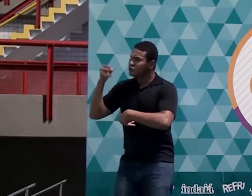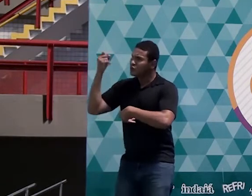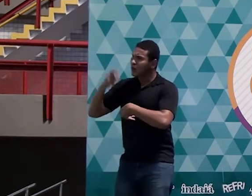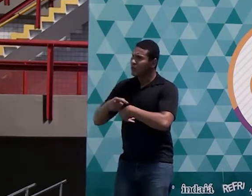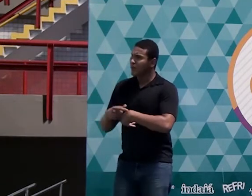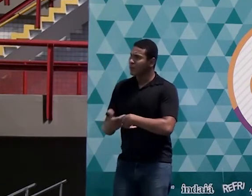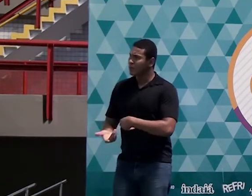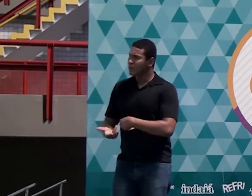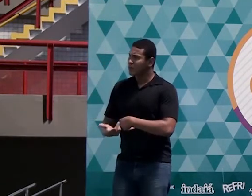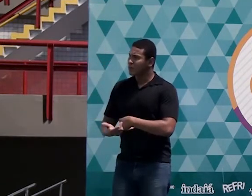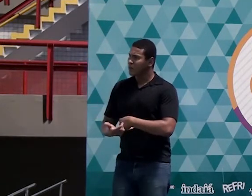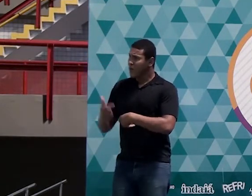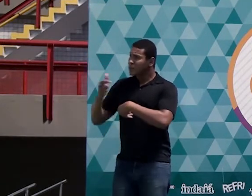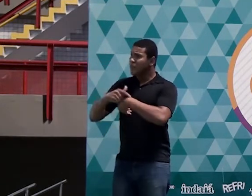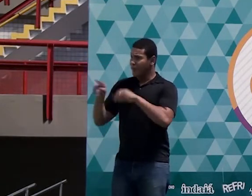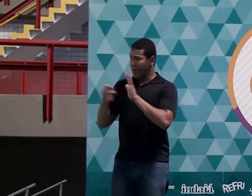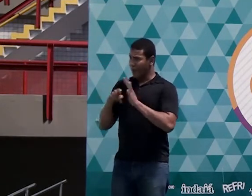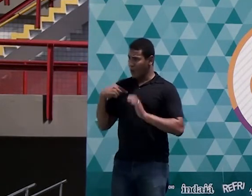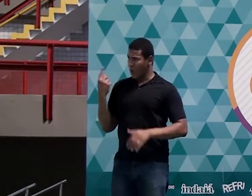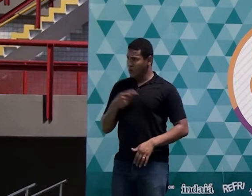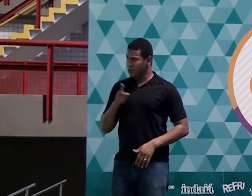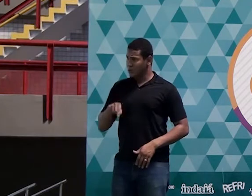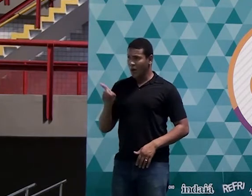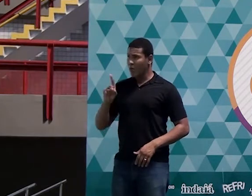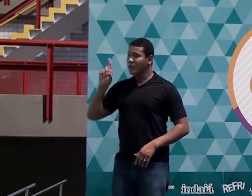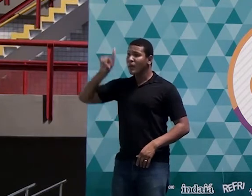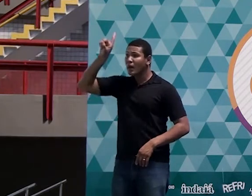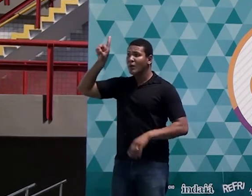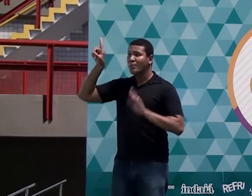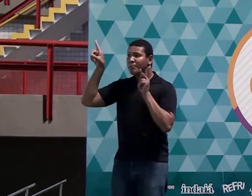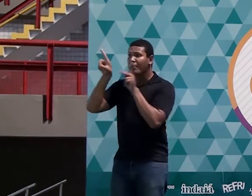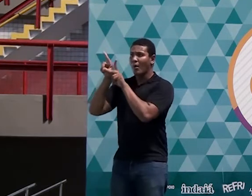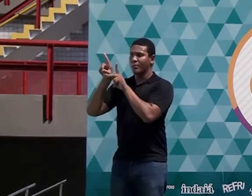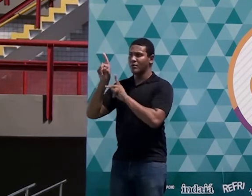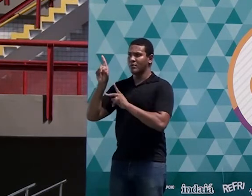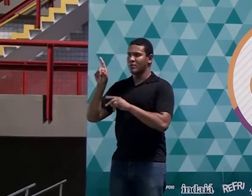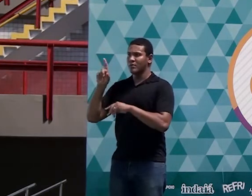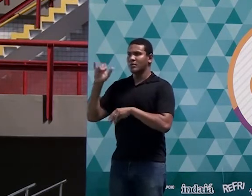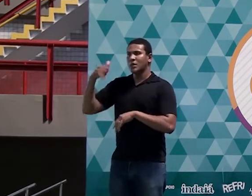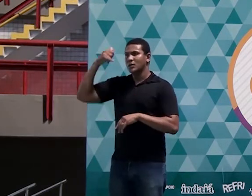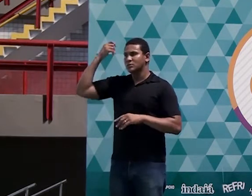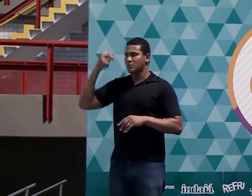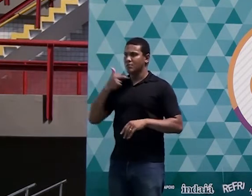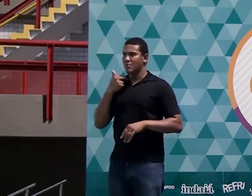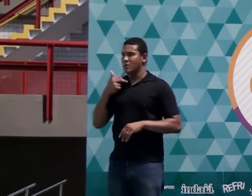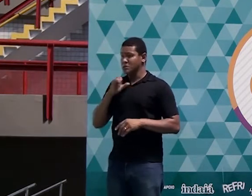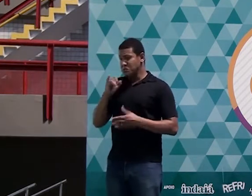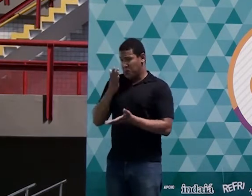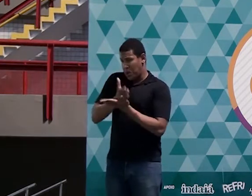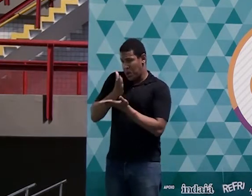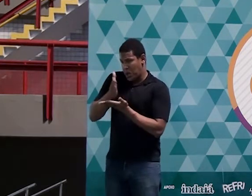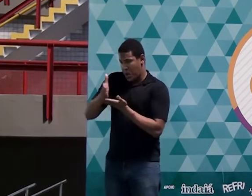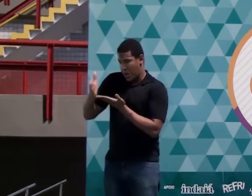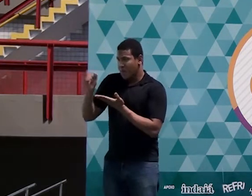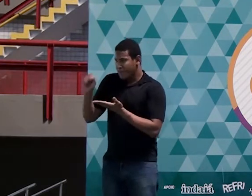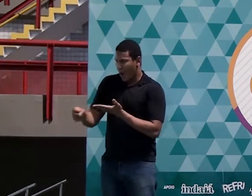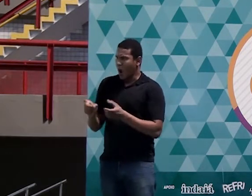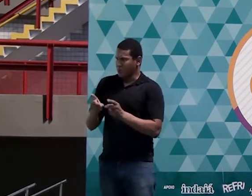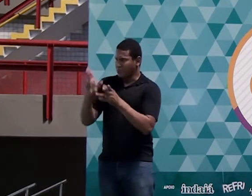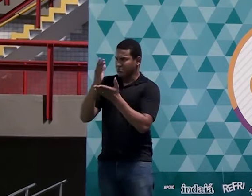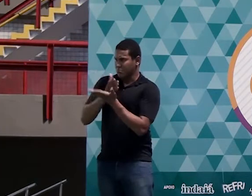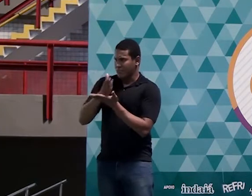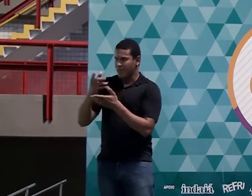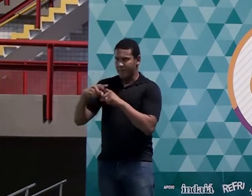Deus. Então ela nem aceita vender juros. Não pode vender a juros. Se você quiser vender parcelado, tudo bem, mas não pode